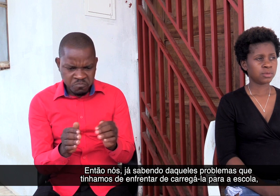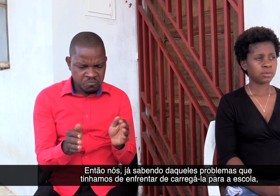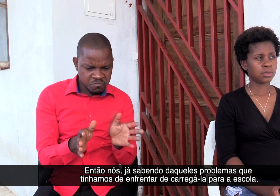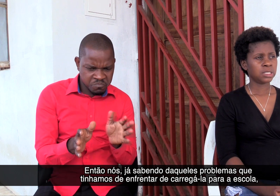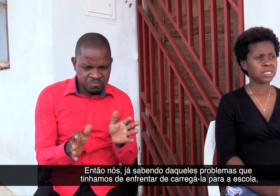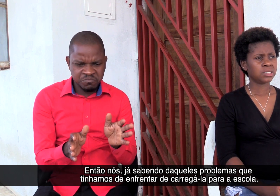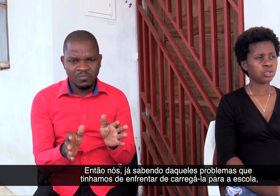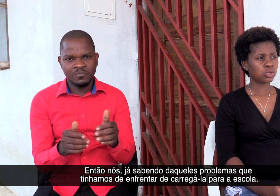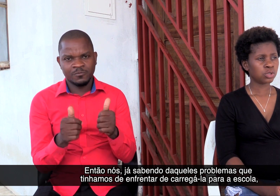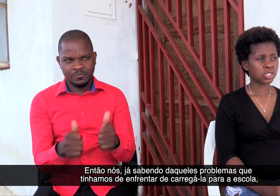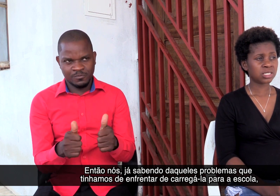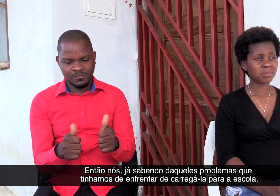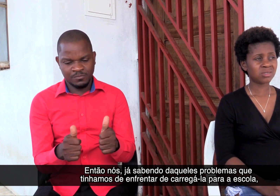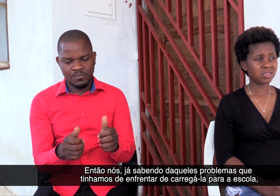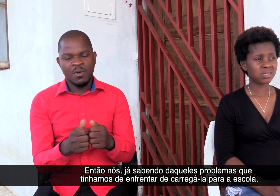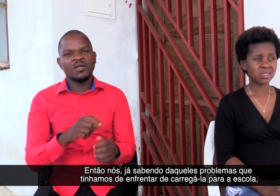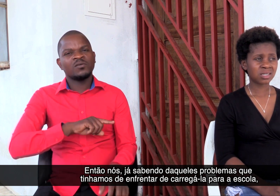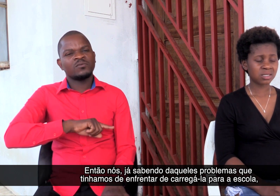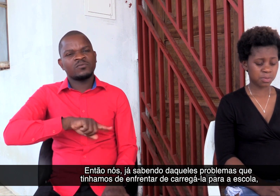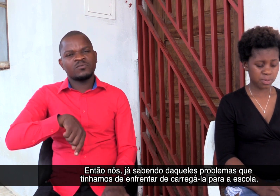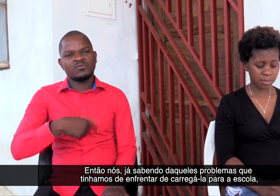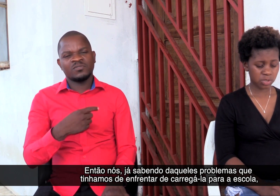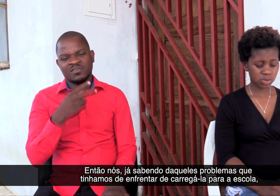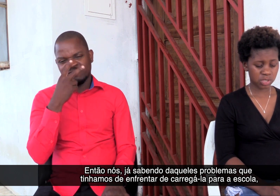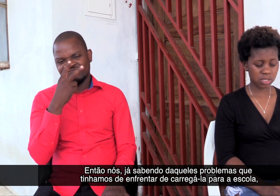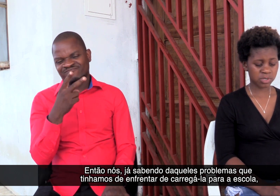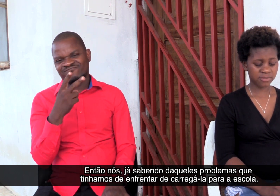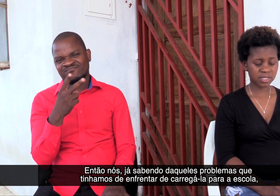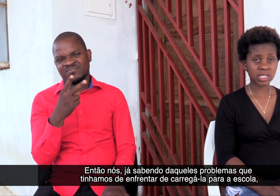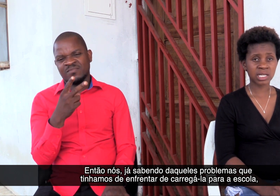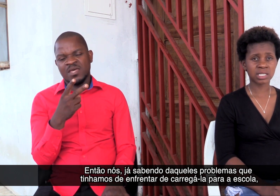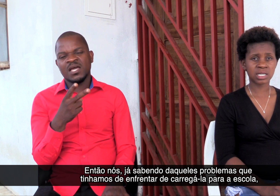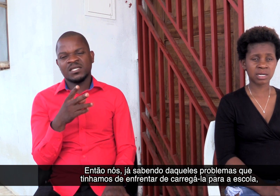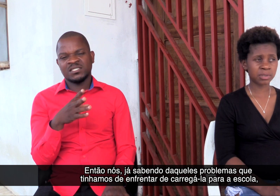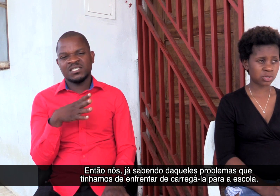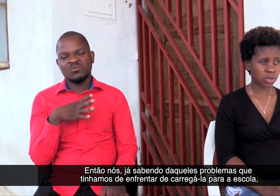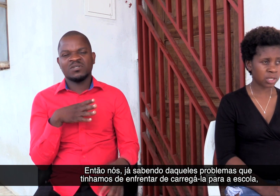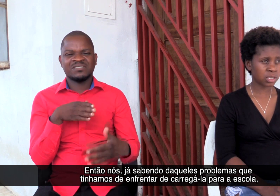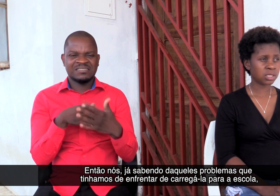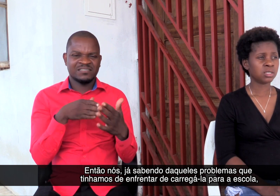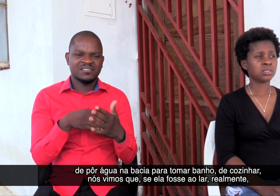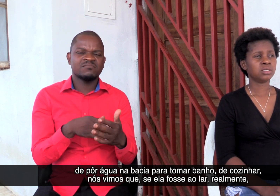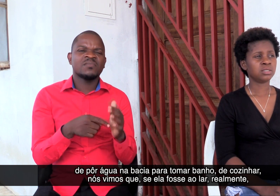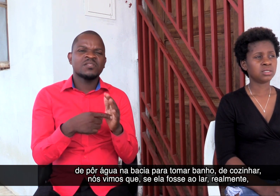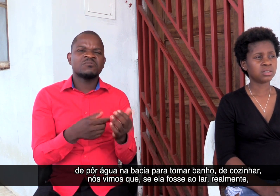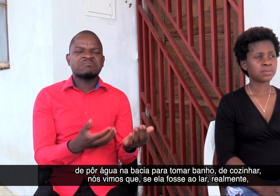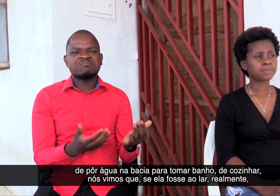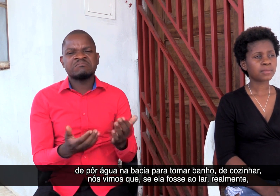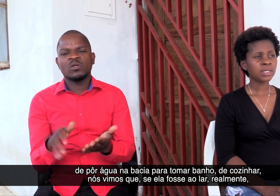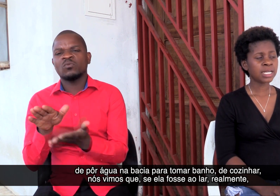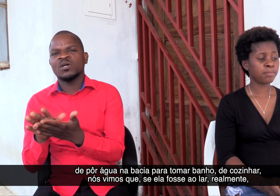Então, nós já sabemos daqueles problemas todos que tínhamos que enfrentar, de carregar para a escola,